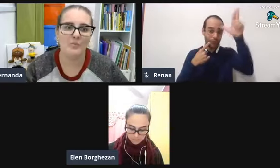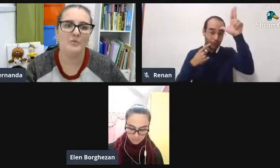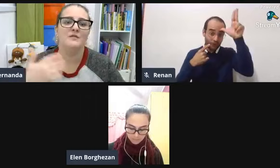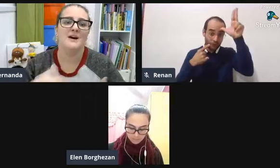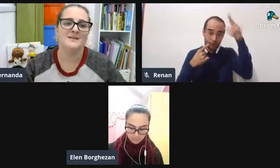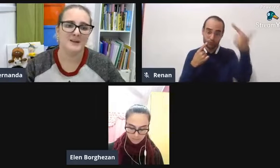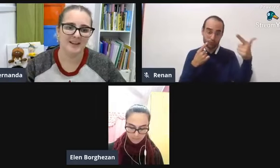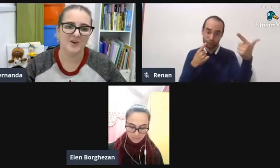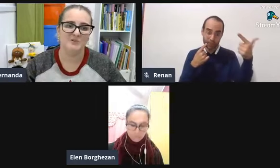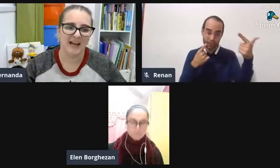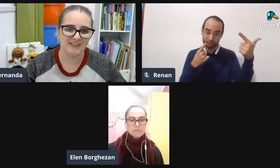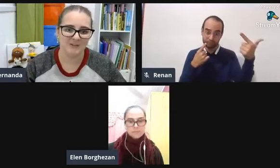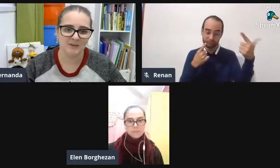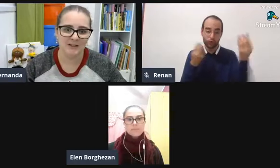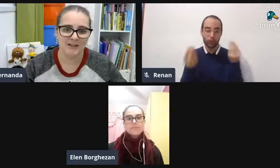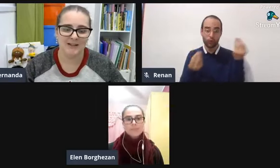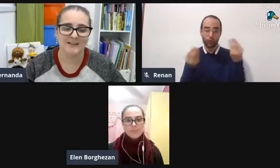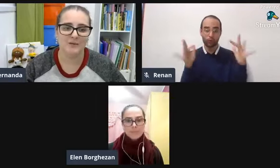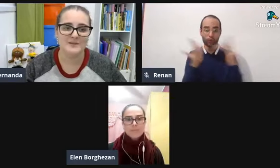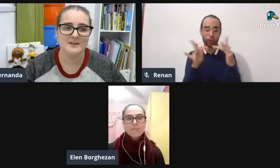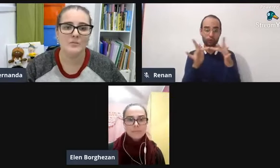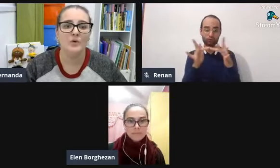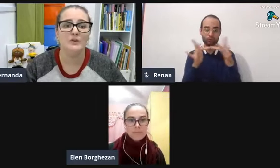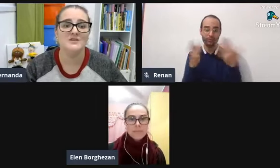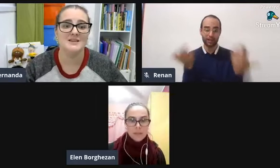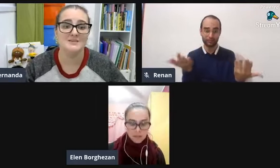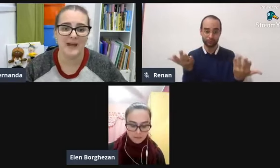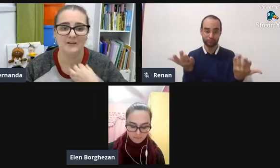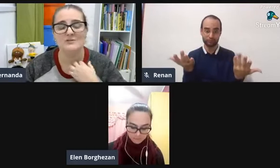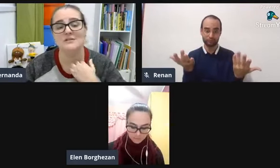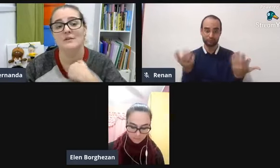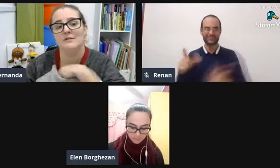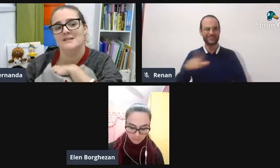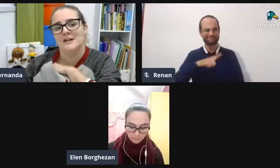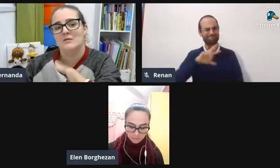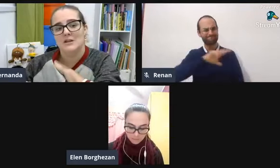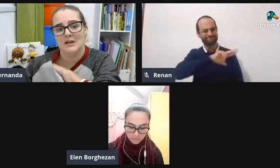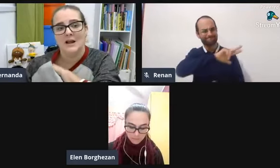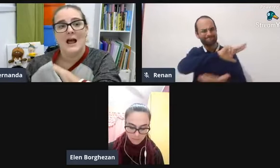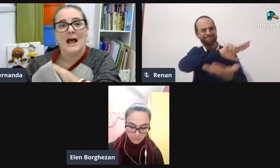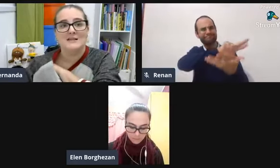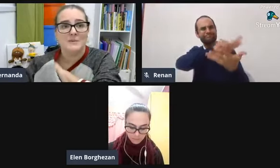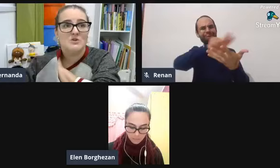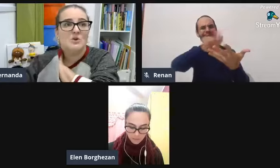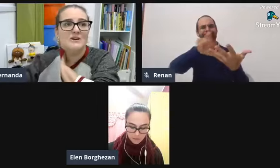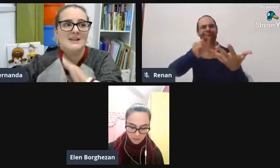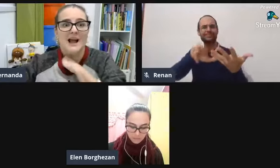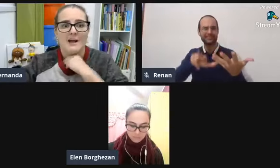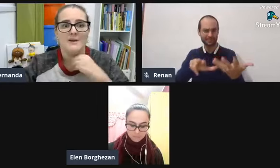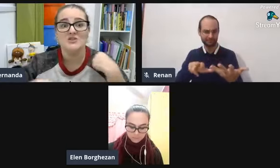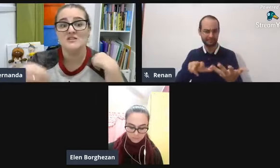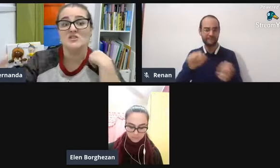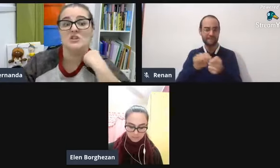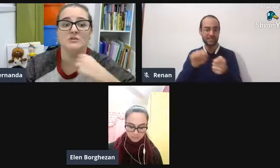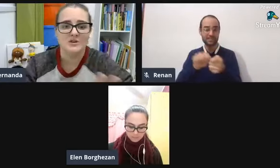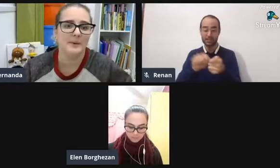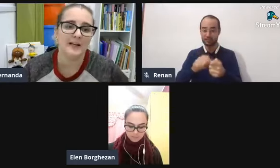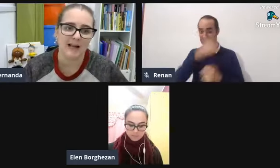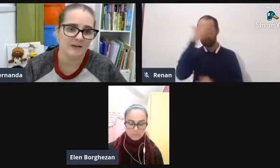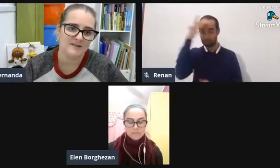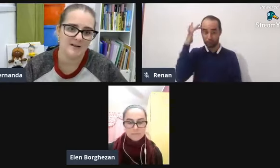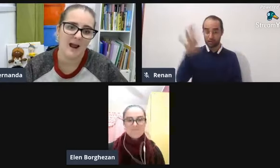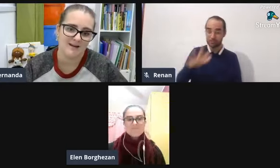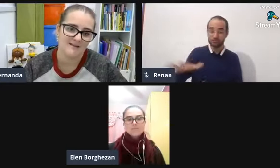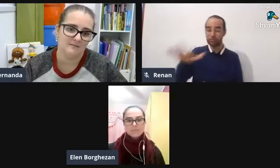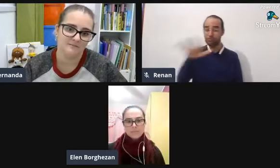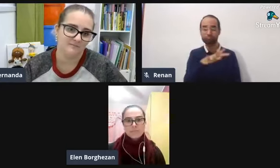próxima? Como que faz para ter contato? Então, são muitos aspectos que vão fazer com que as pessoas acabem desistindo de aprender